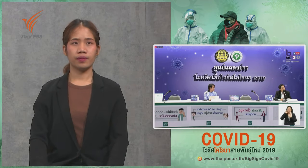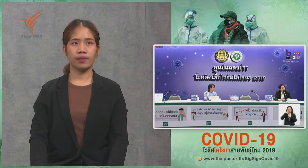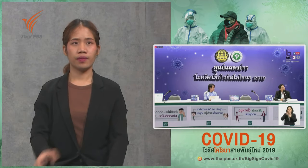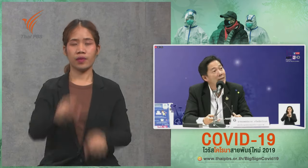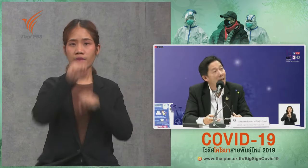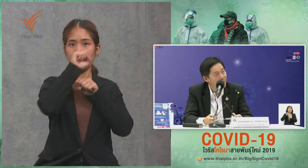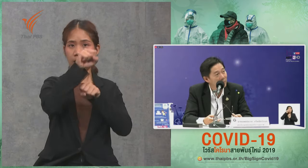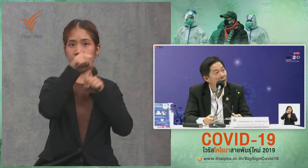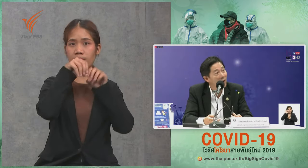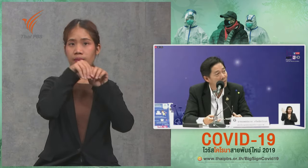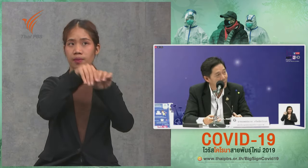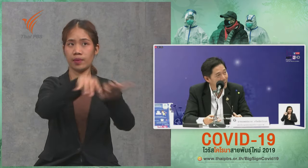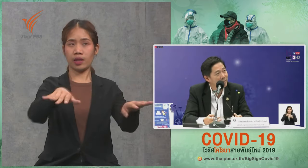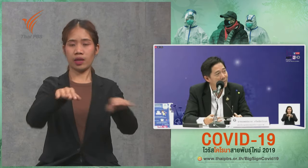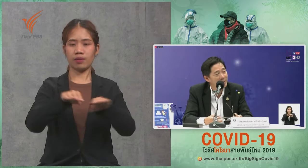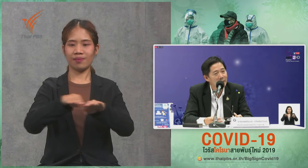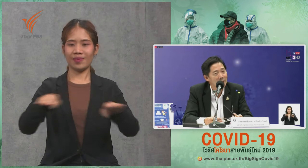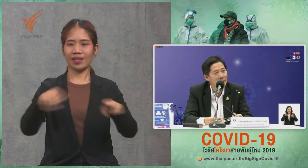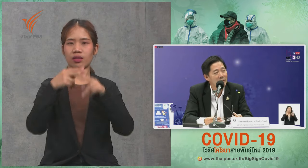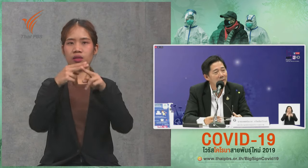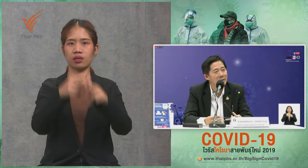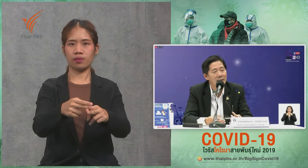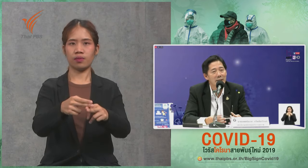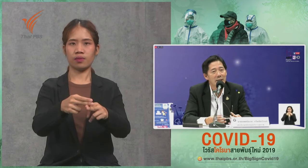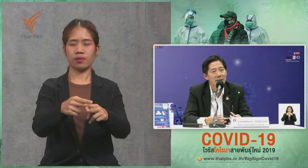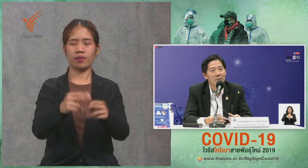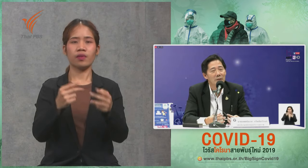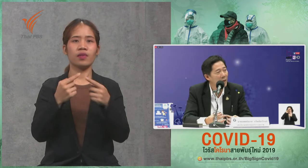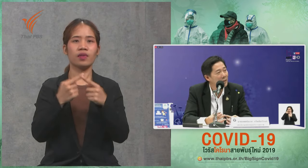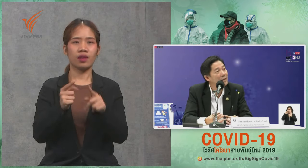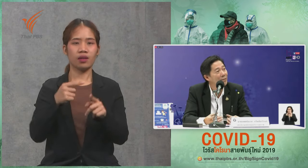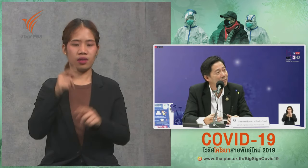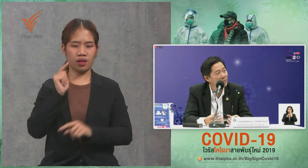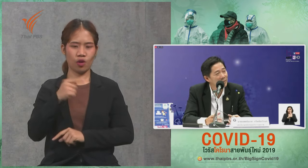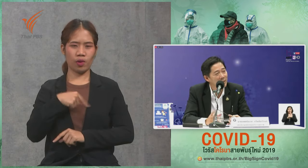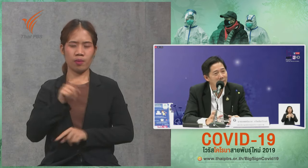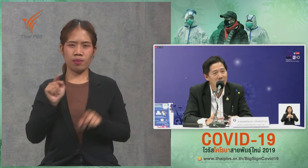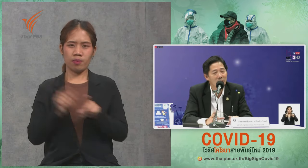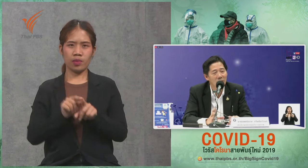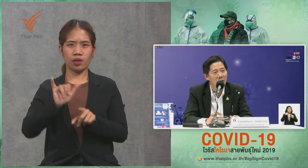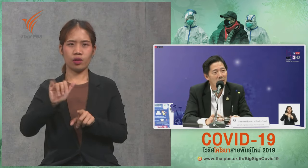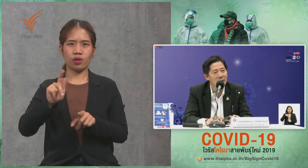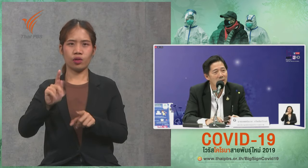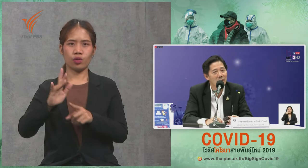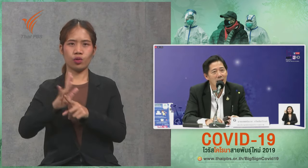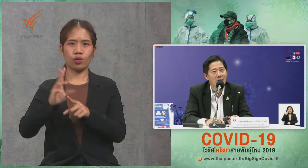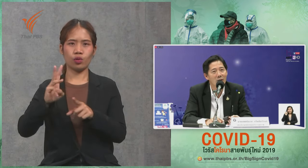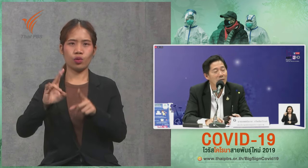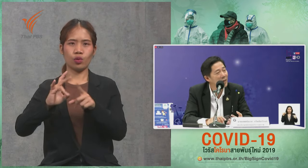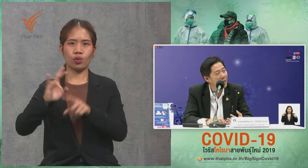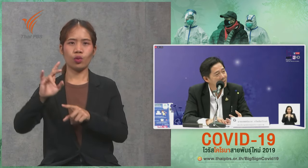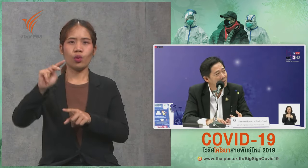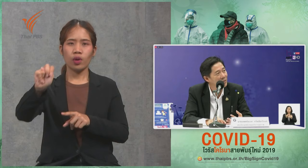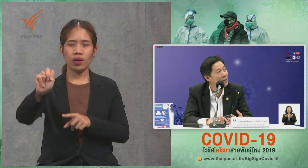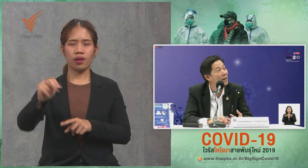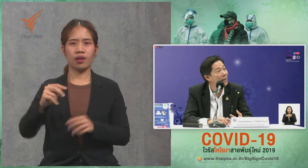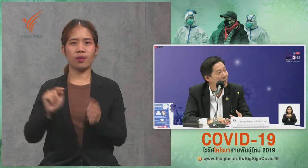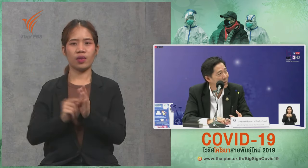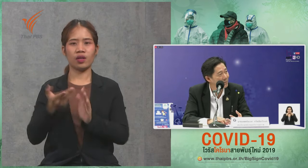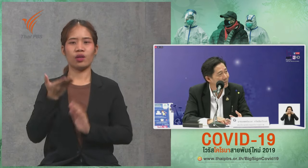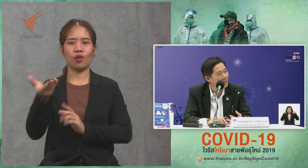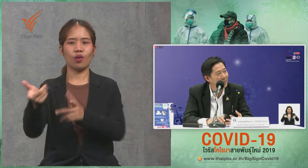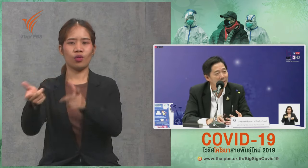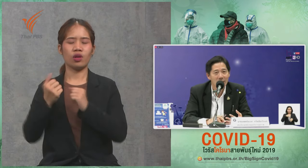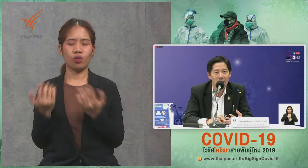าศเกณฑ์มาตรฐานเฉพาะนะครับเพียงแต่ว่าสิ่งที่เราไปยกเว้นนะครับเช่นเรายกเว้นเรื่องของการขออนุญาตที่ต้องใช้เวล